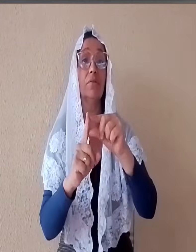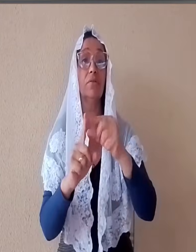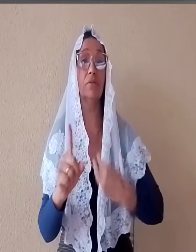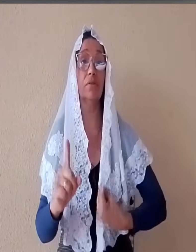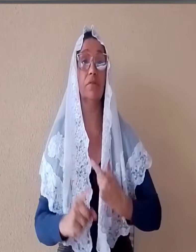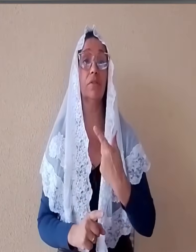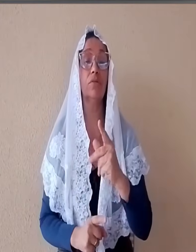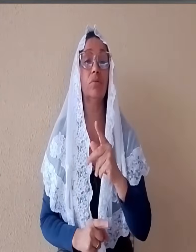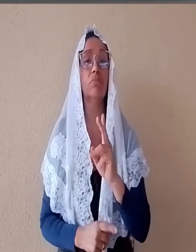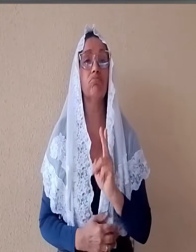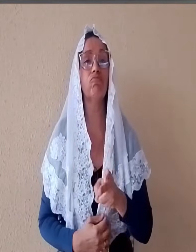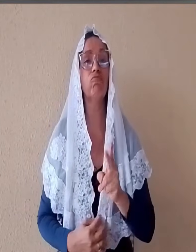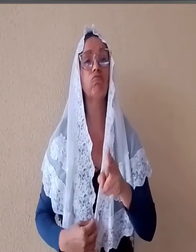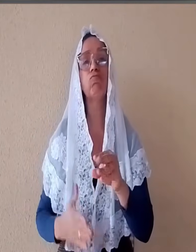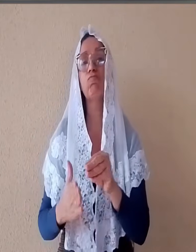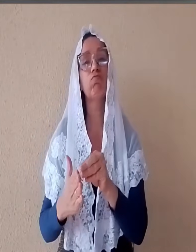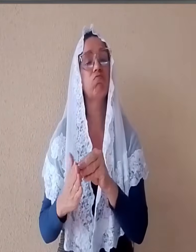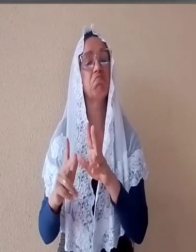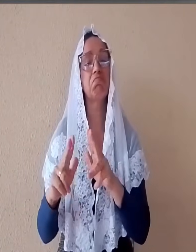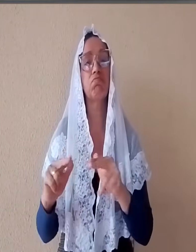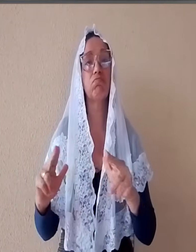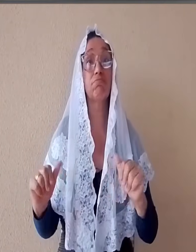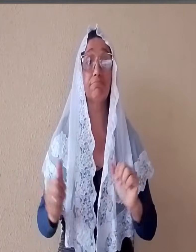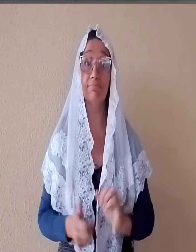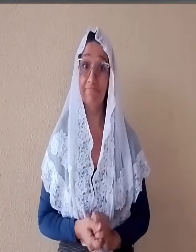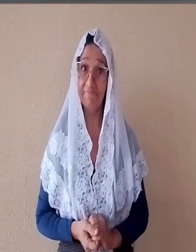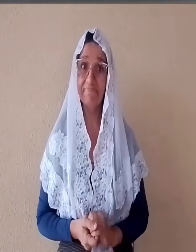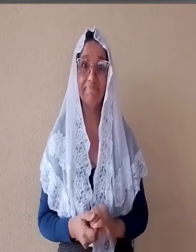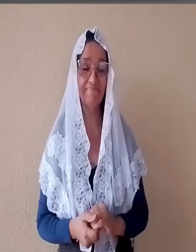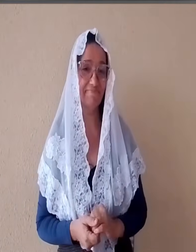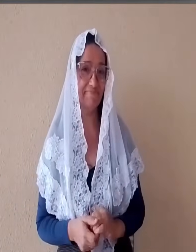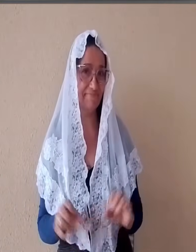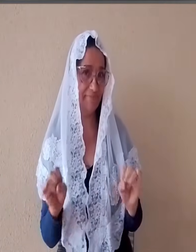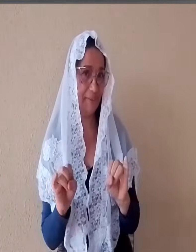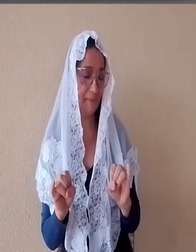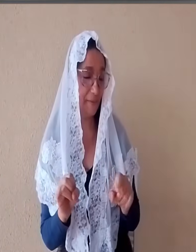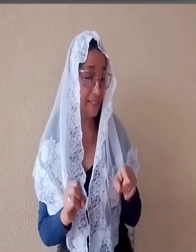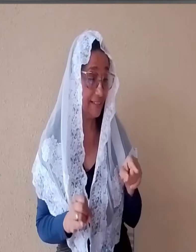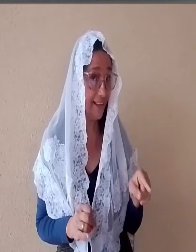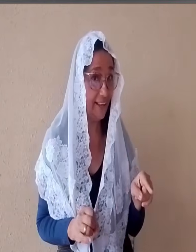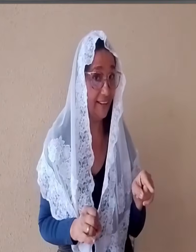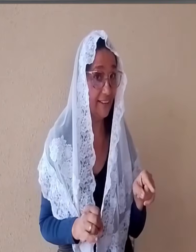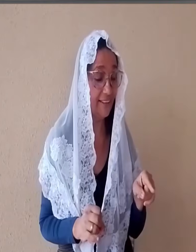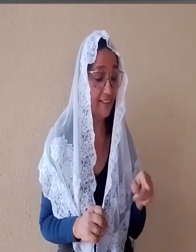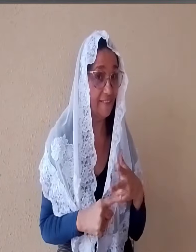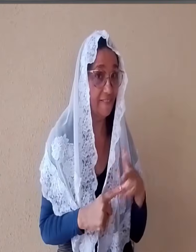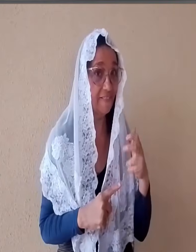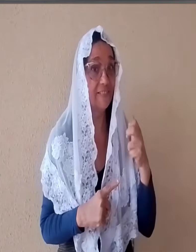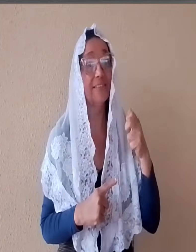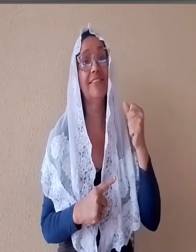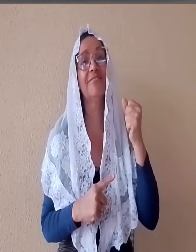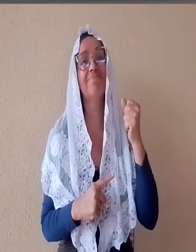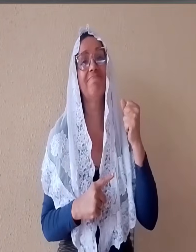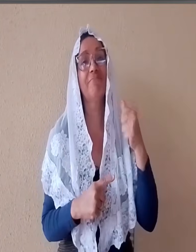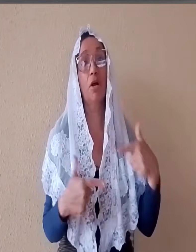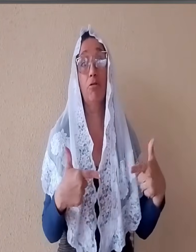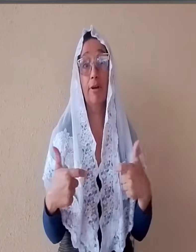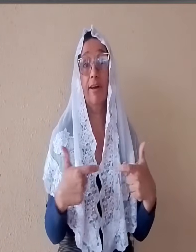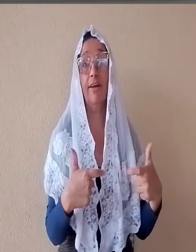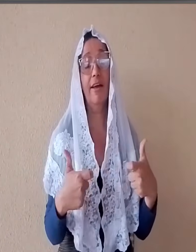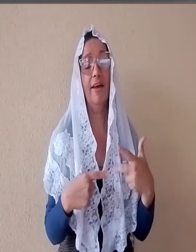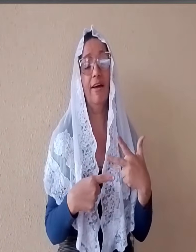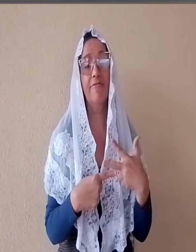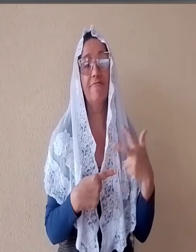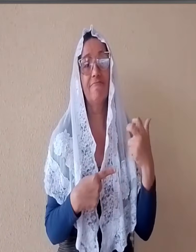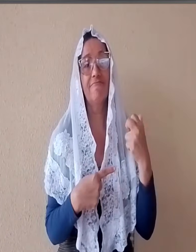irmãos. Josué venceu a luta. Bendito é o nome do Senhor. Glória a Deus. E de